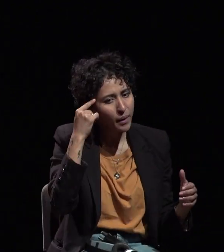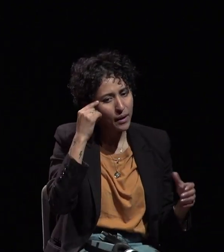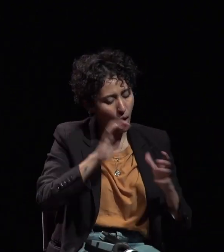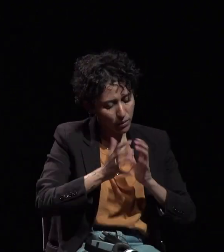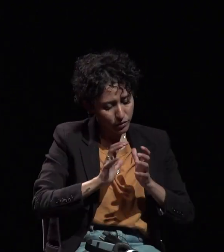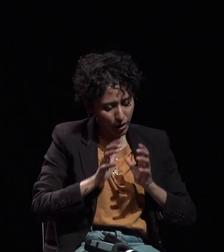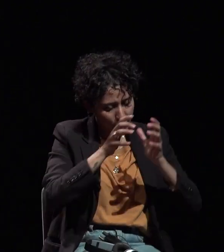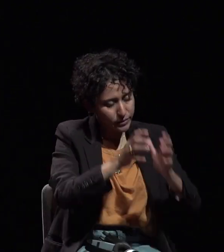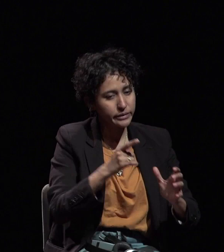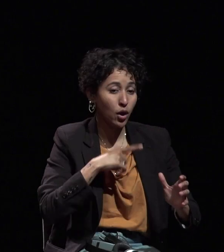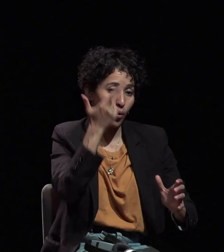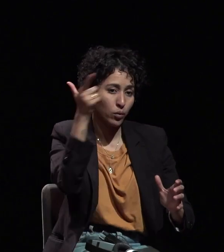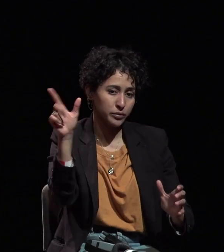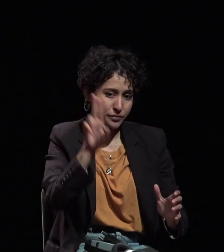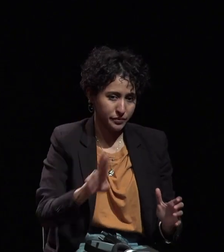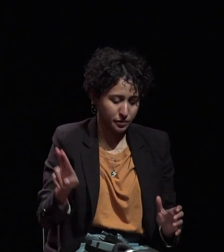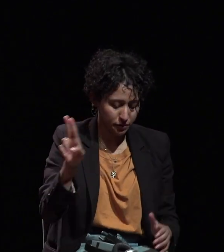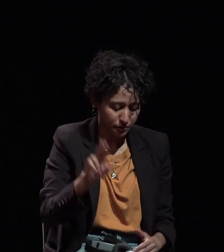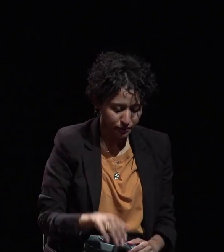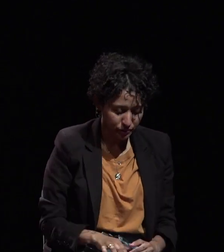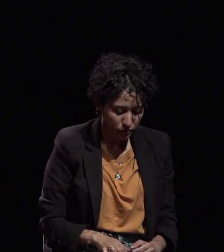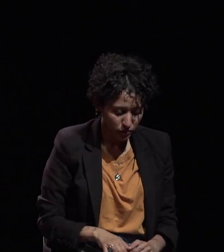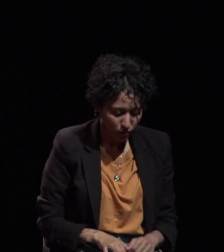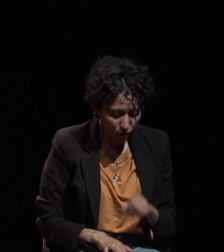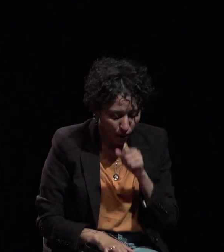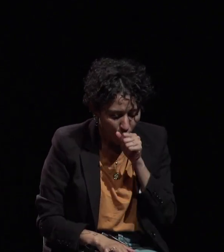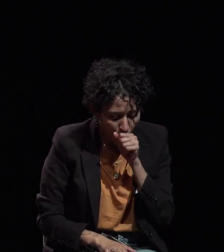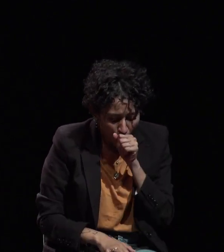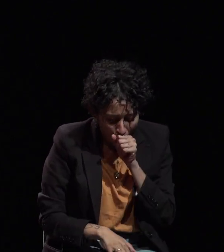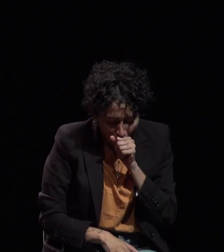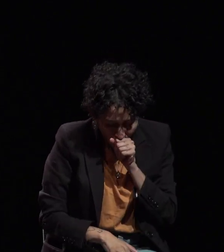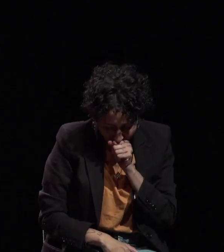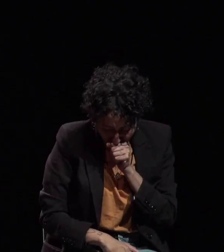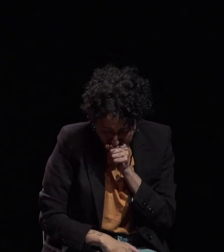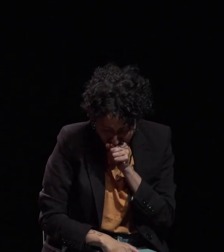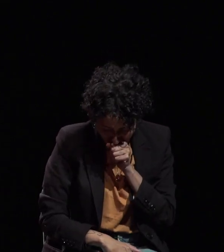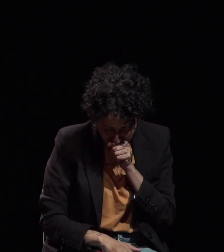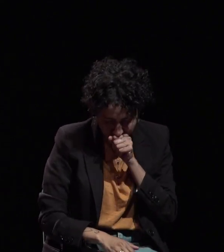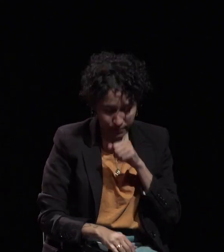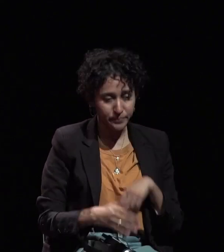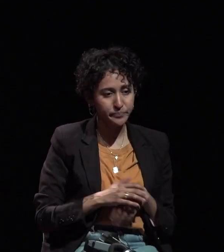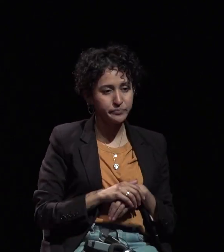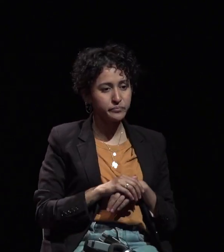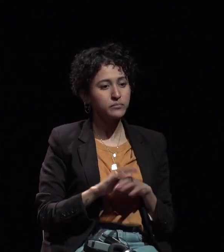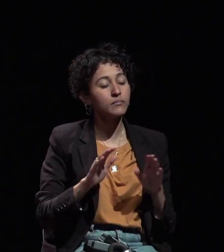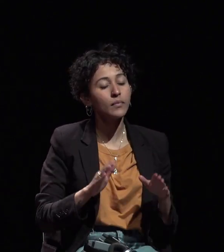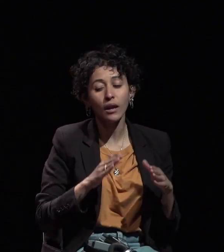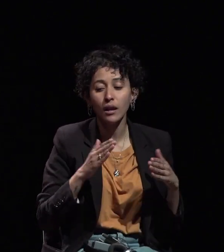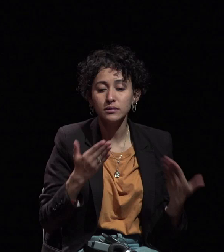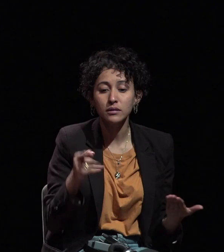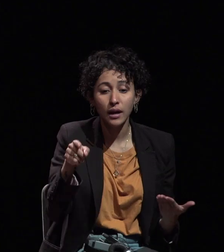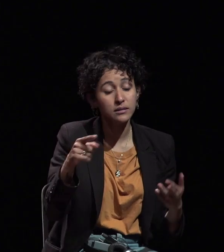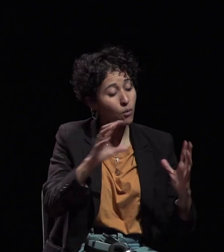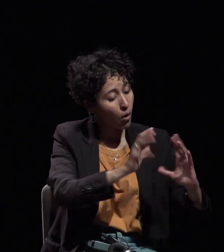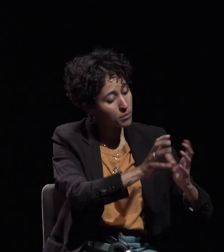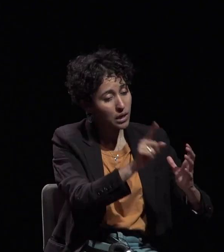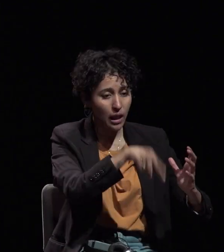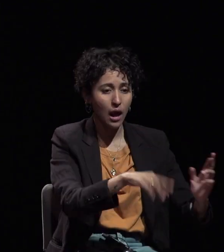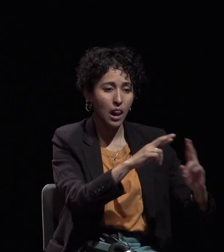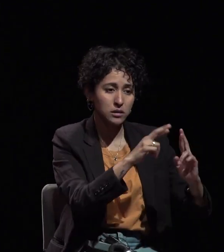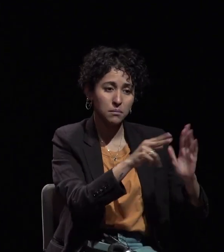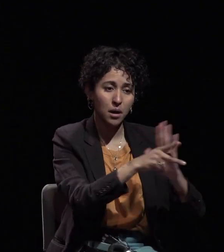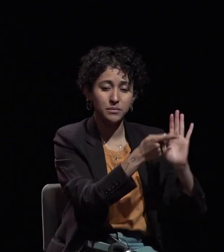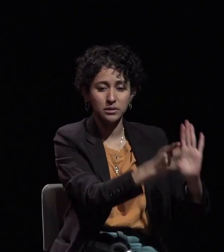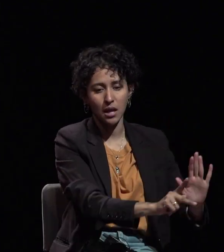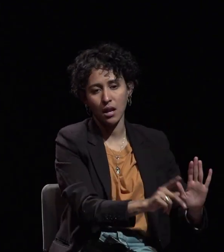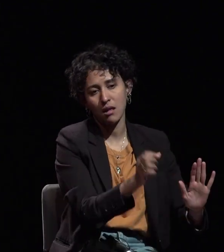Coisas intercambiáveis em um regime da dádiva ou do dom, portanto, são elas próprias as relações, como dizia Marilyn Strathern, não por serem